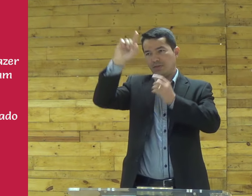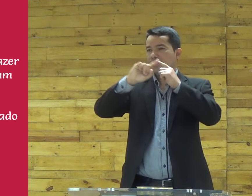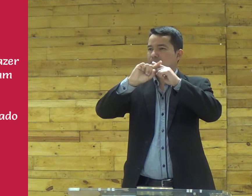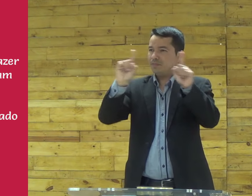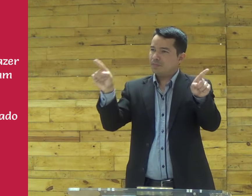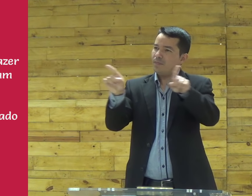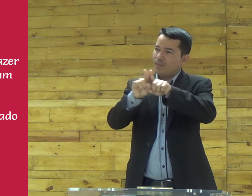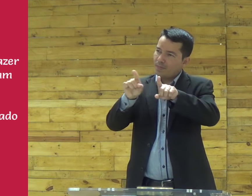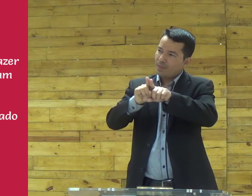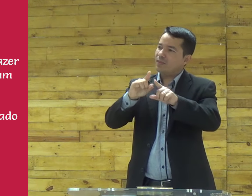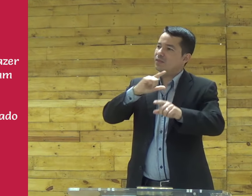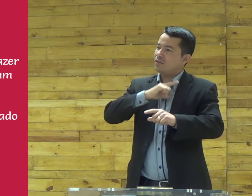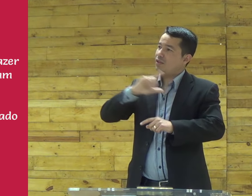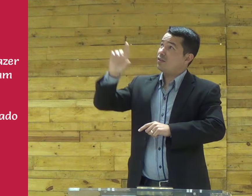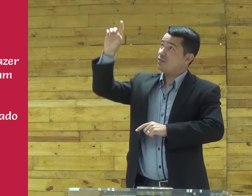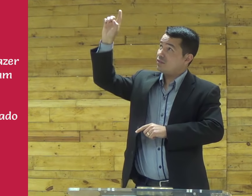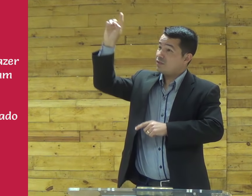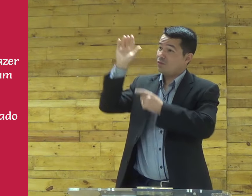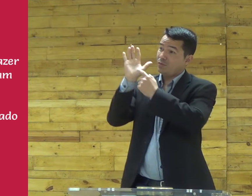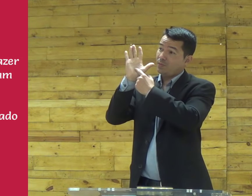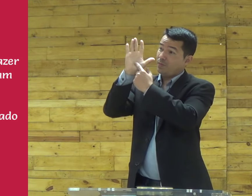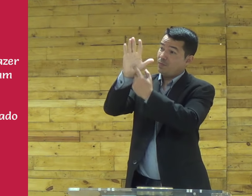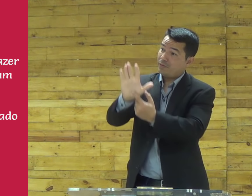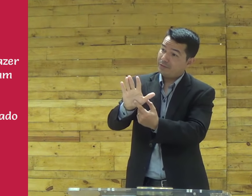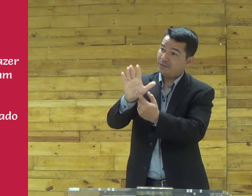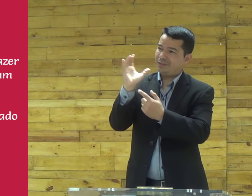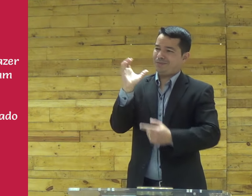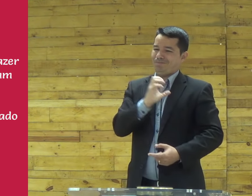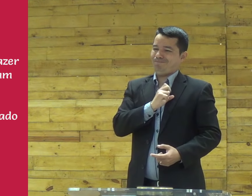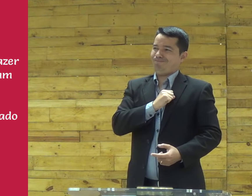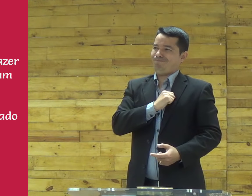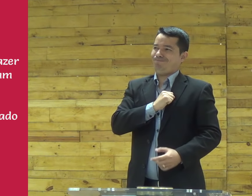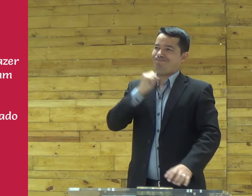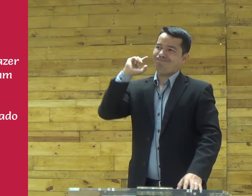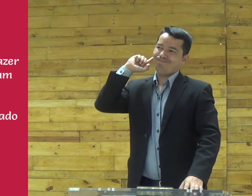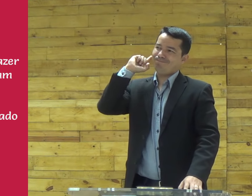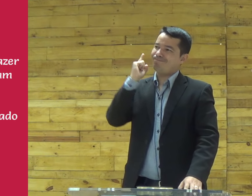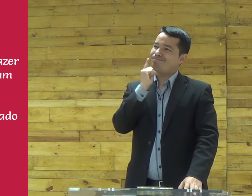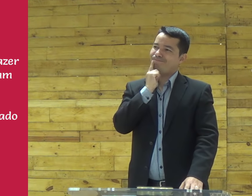isso que ele nos ensina, ele mostra que o surdo é uma pessoa que existe.